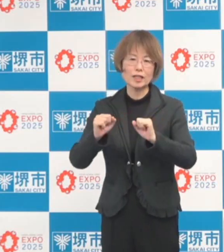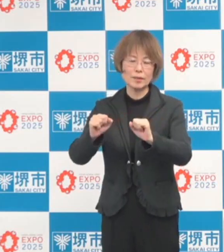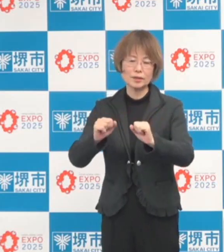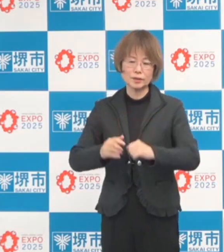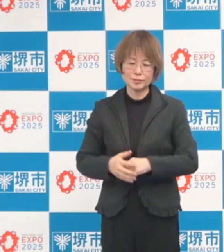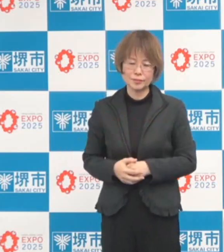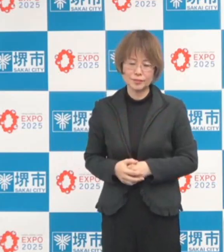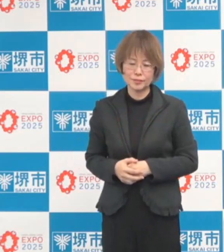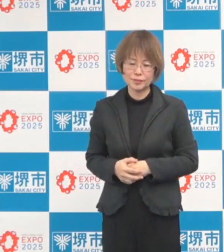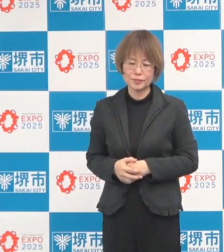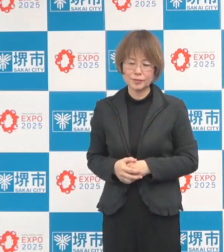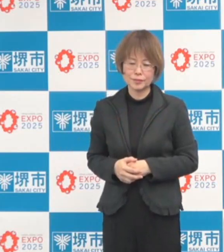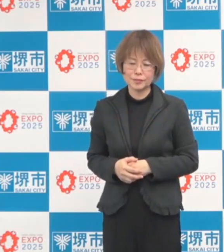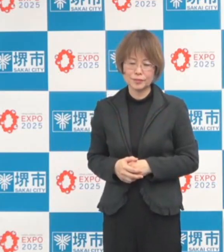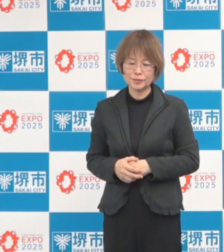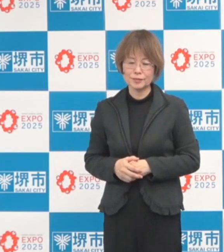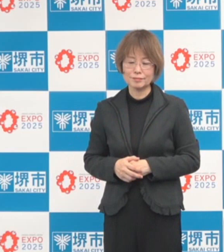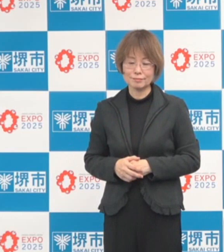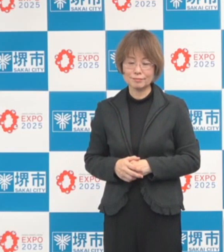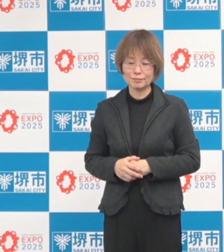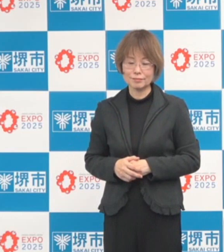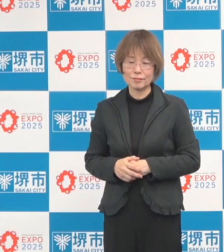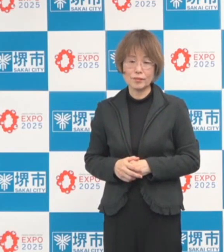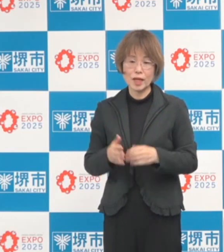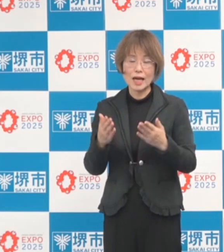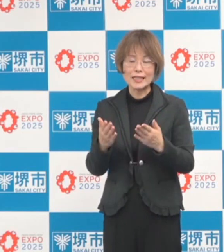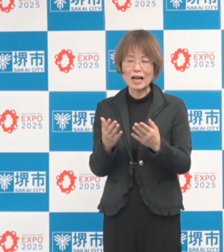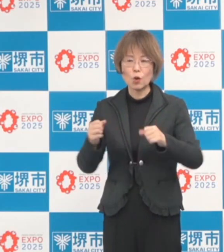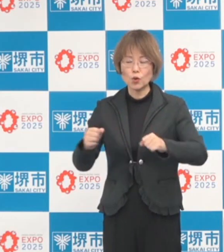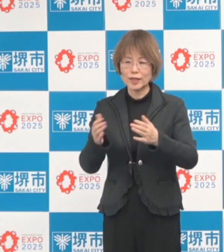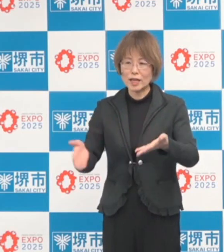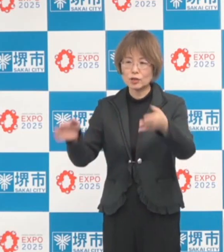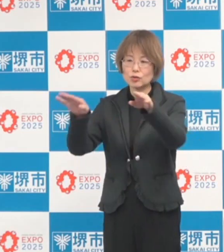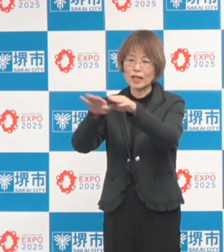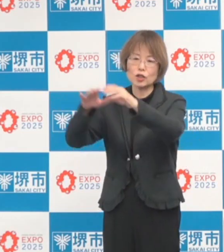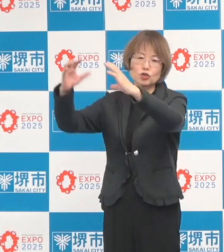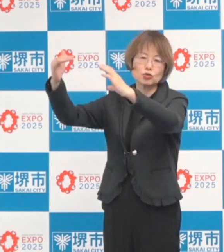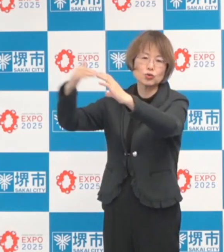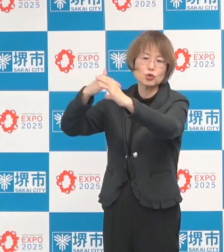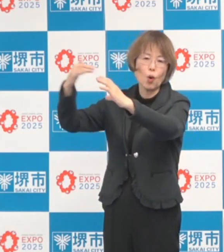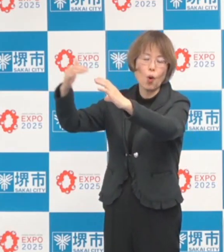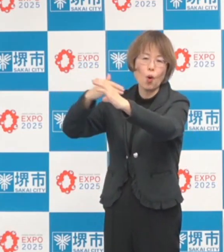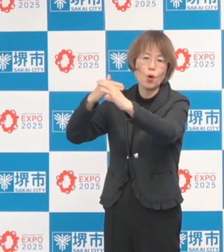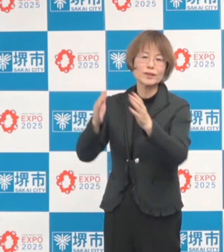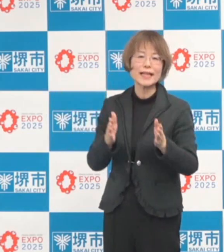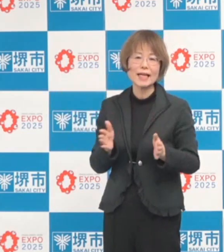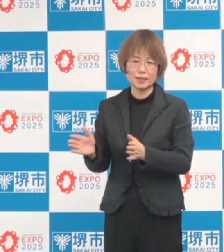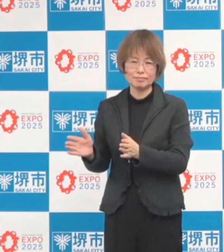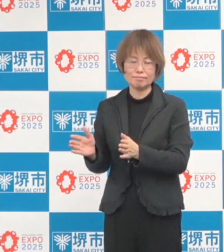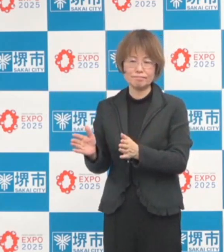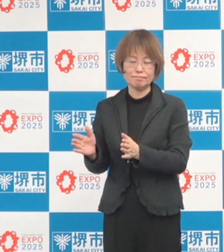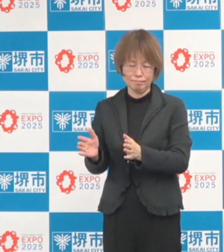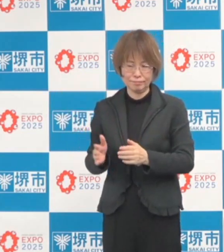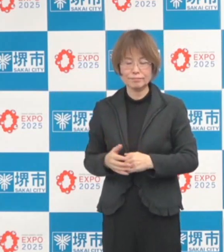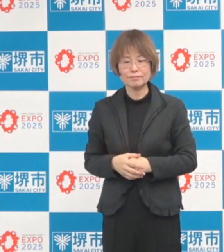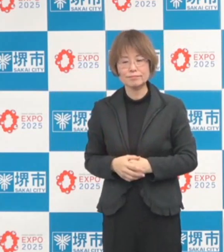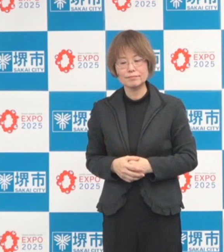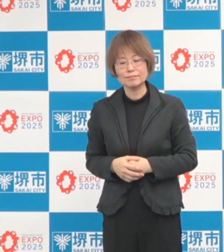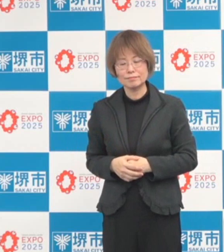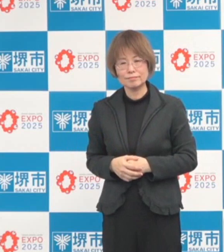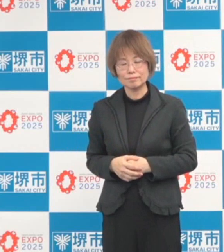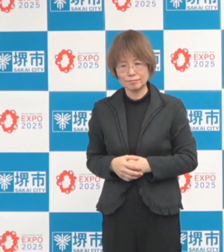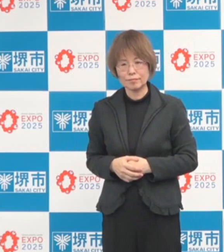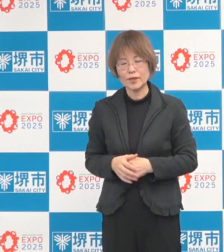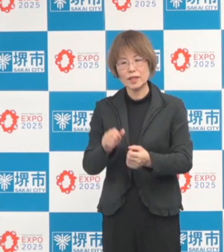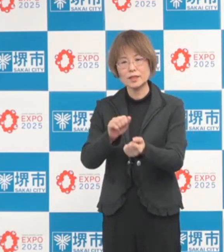。そして学校体育館の空調設備、空調整備に関してです。市立